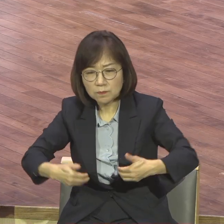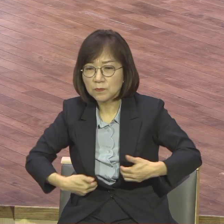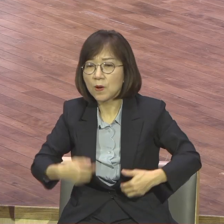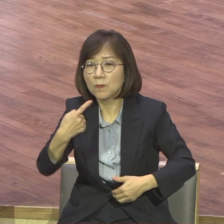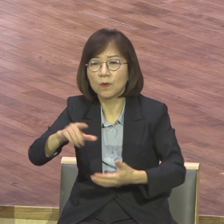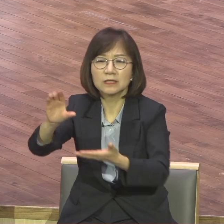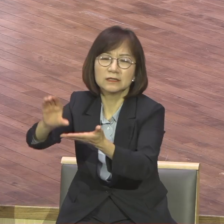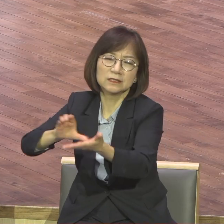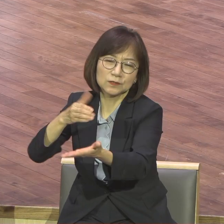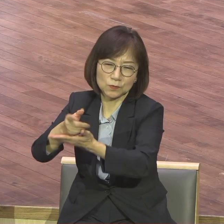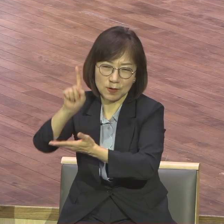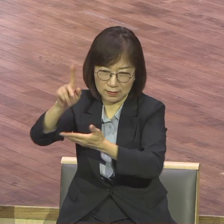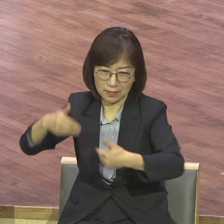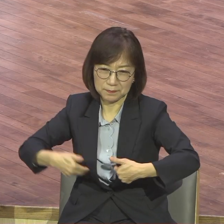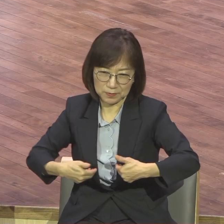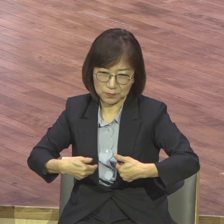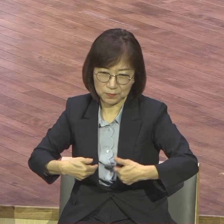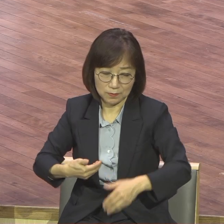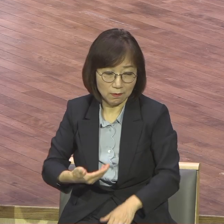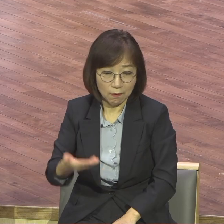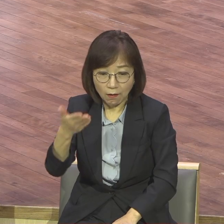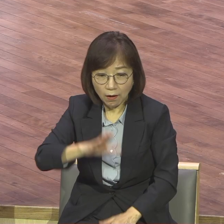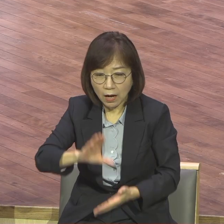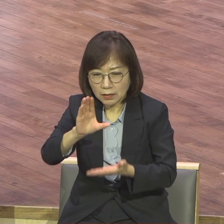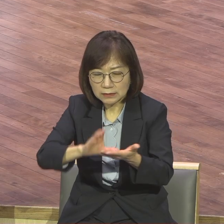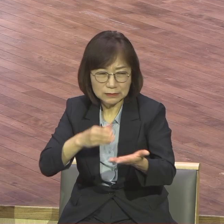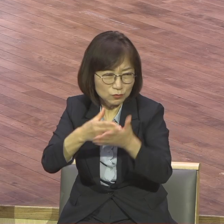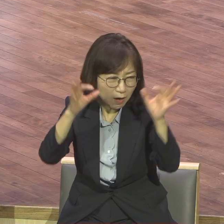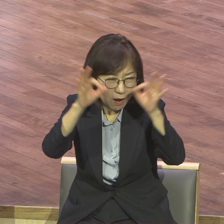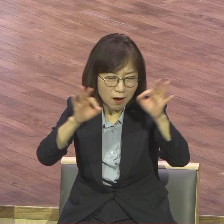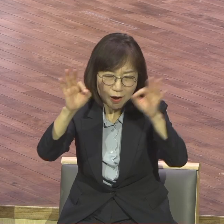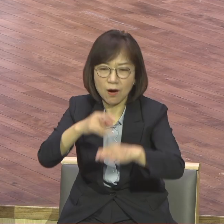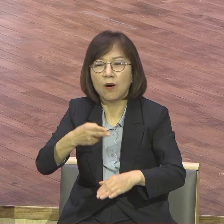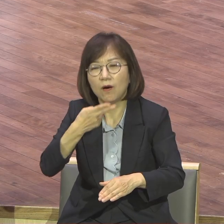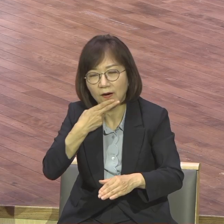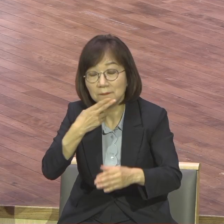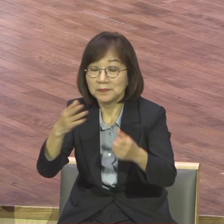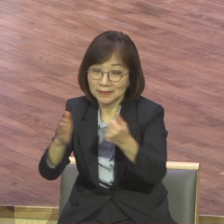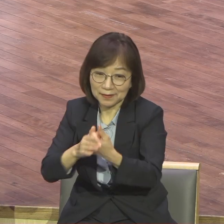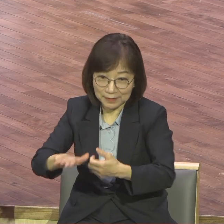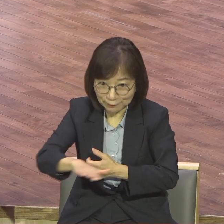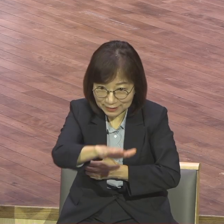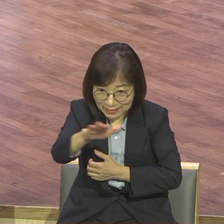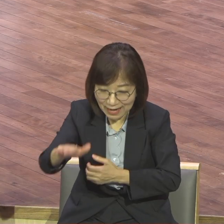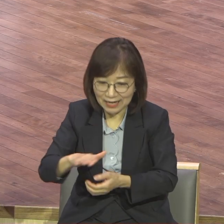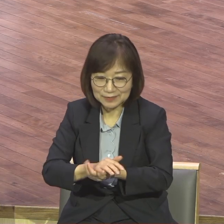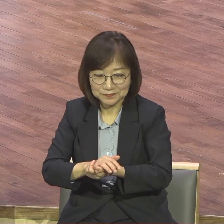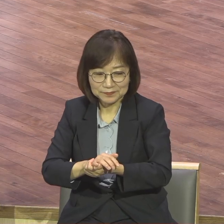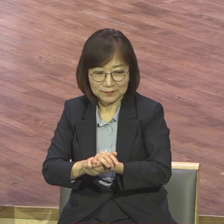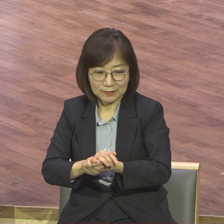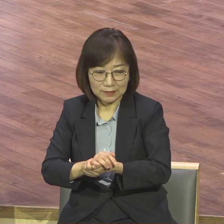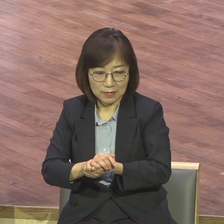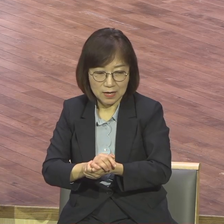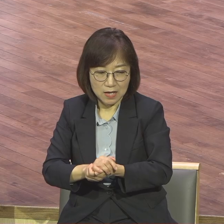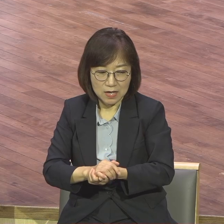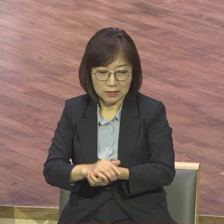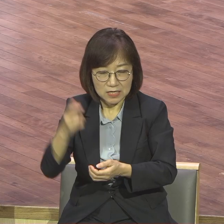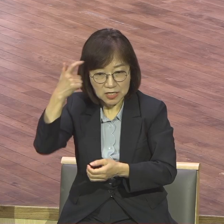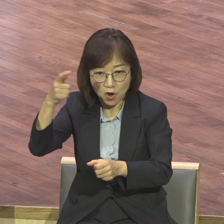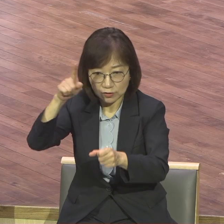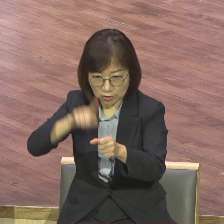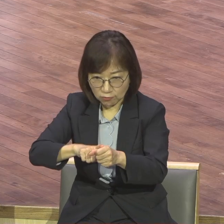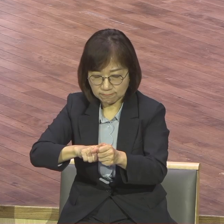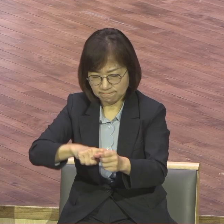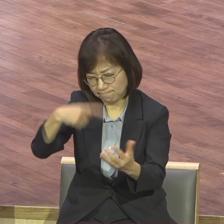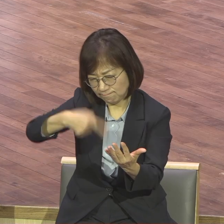전부 천주교 마리아 사장. 그러니까 여러분들이 이 영적 복음을 가지고 지금 제사를 치우고 있는 알류를 위해서 기도해 주시기